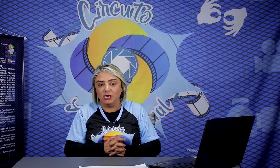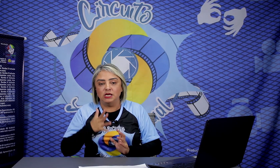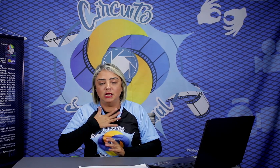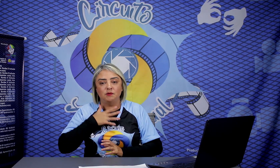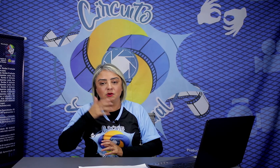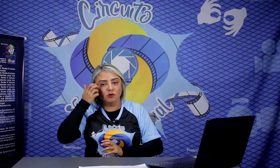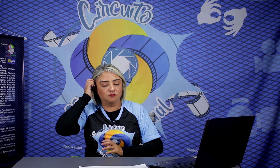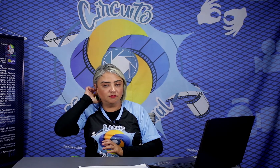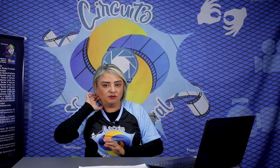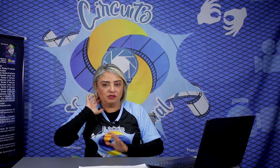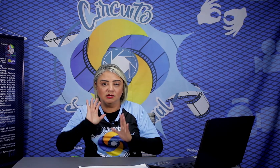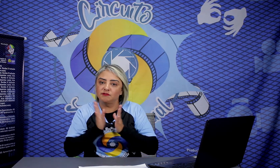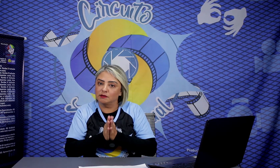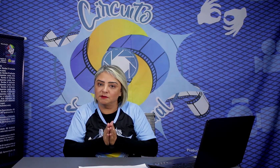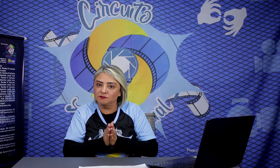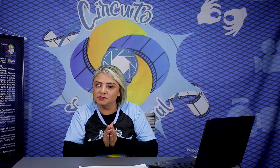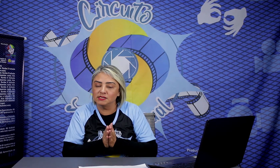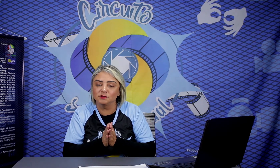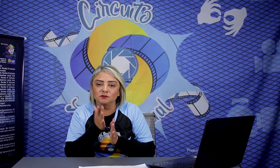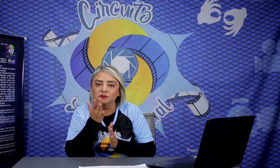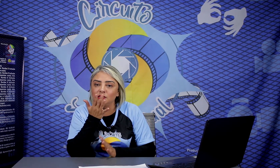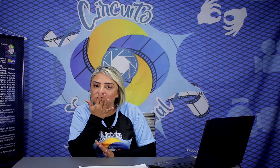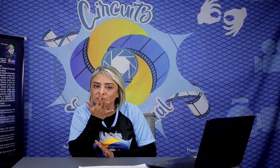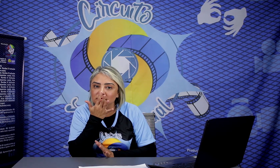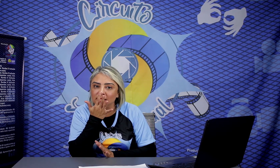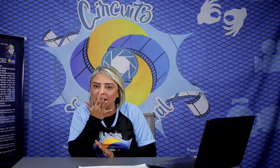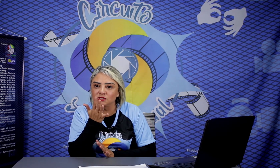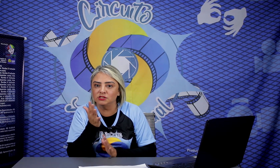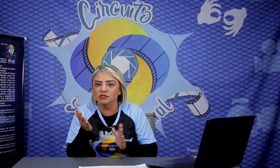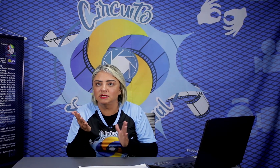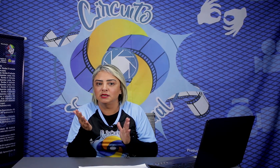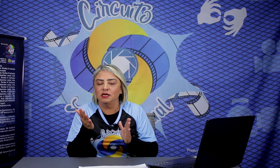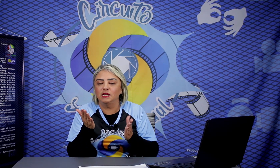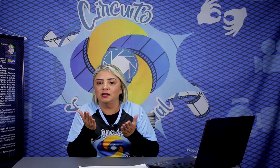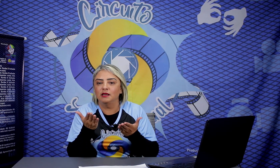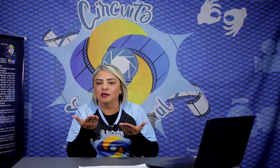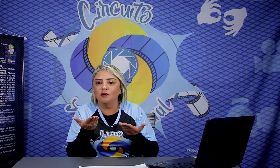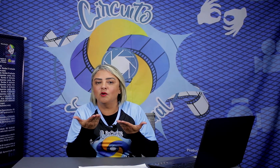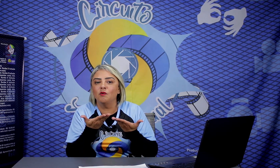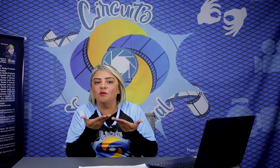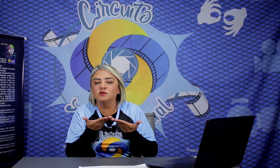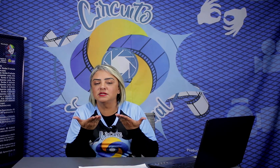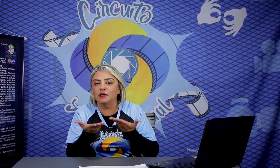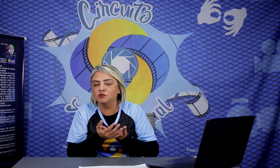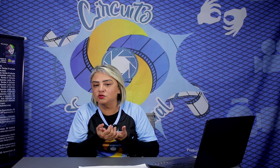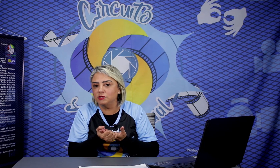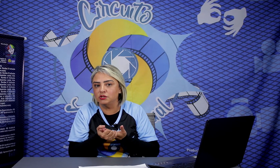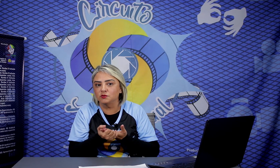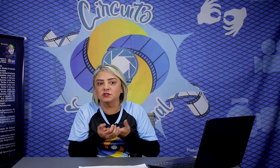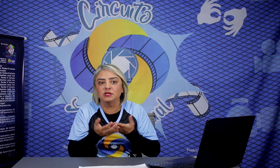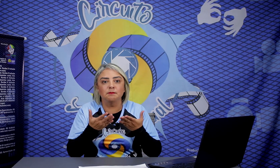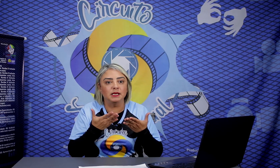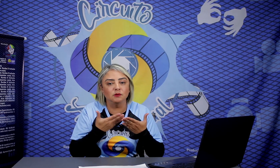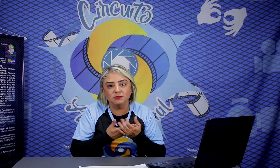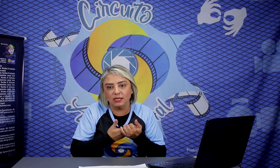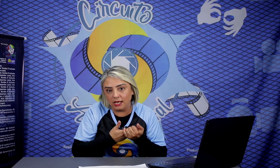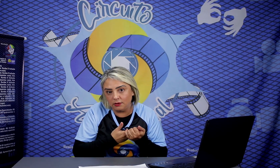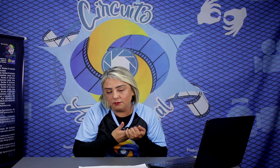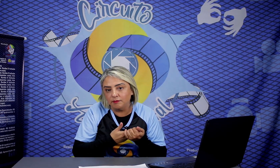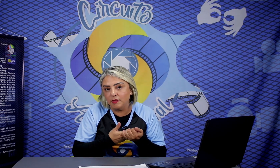eu, enquanto Viviane, falo para vocês, eu não tenho intimidade com os termos jurídicos. Também não tenho